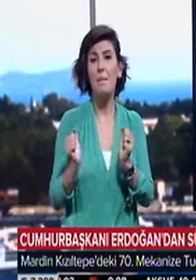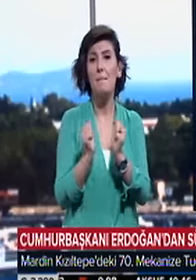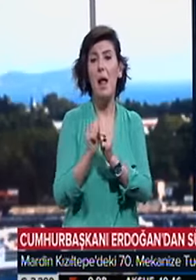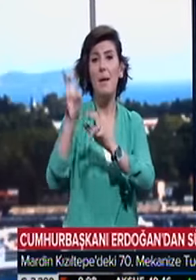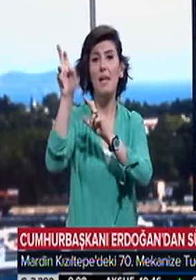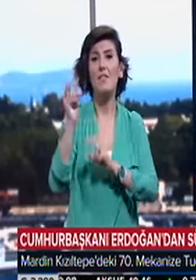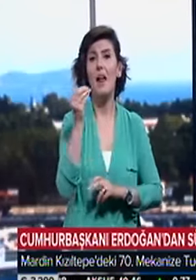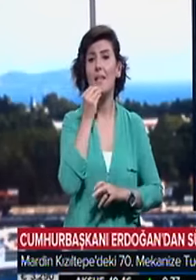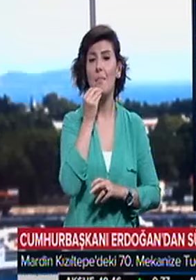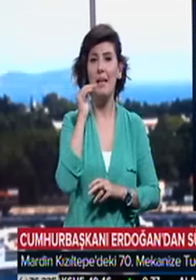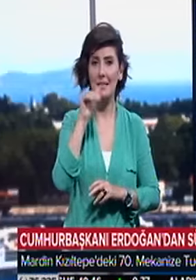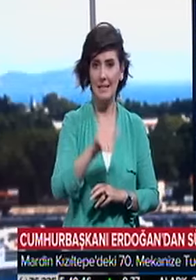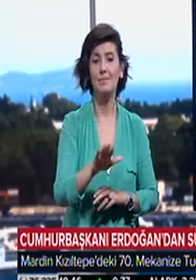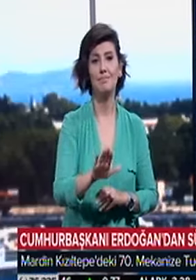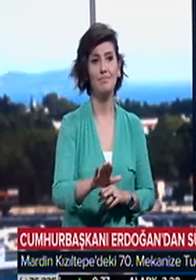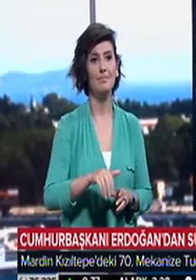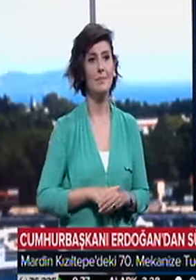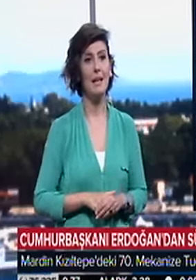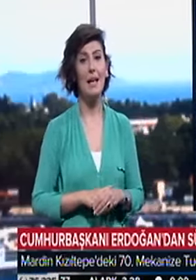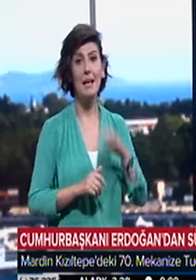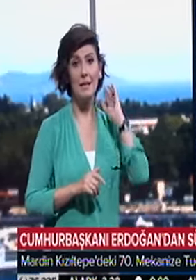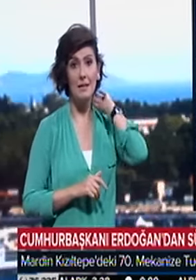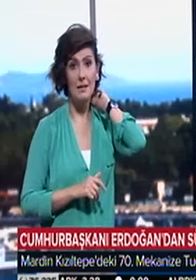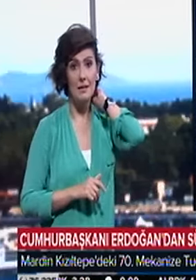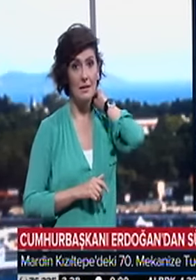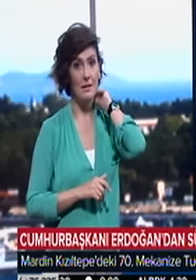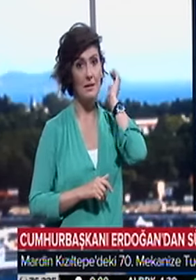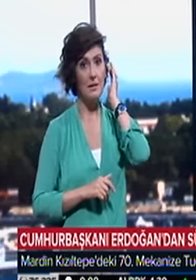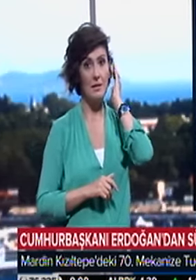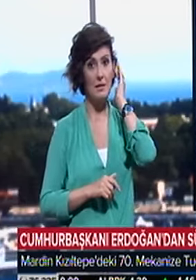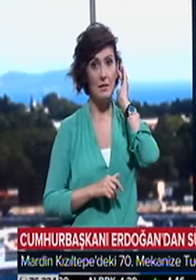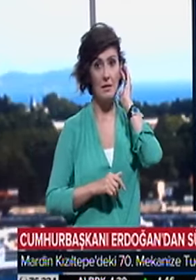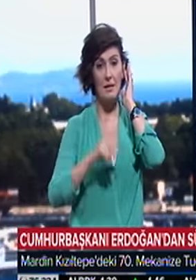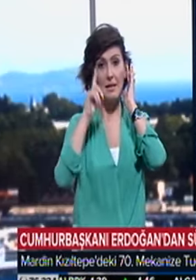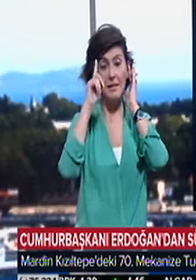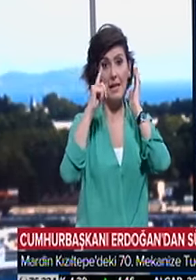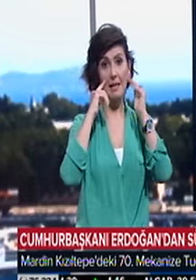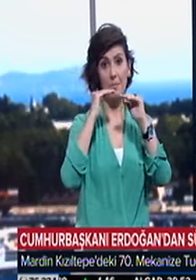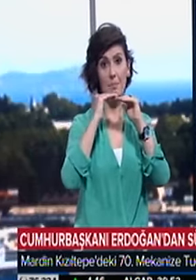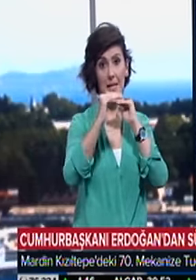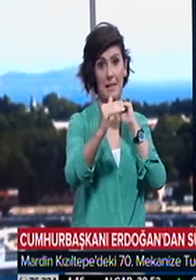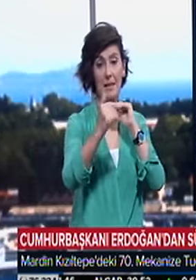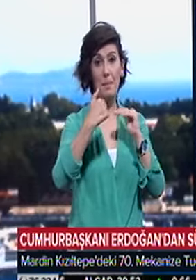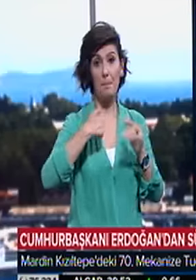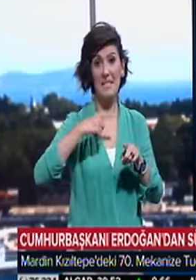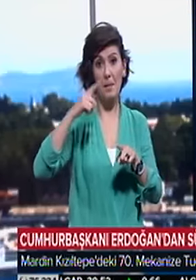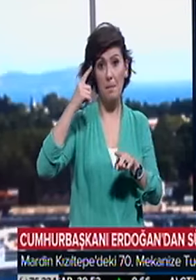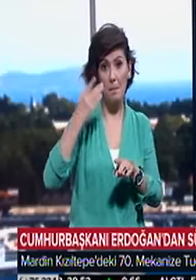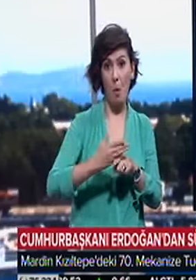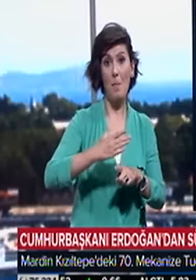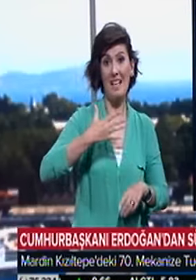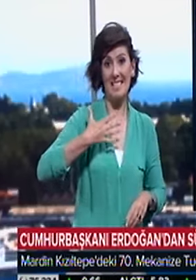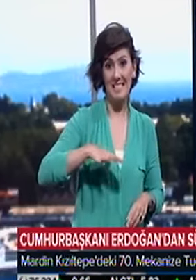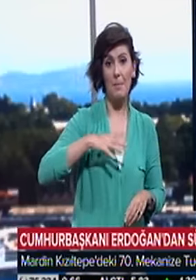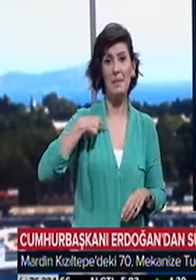iftar yemeğine katıldı. Bu ülke 79 milyonuyla tek millettir. Bizi bölmek isteyenlere